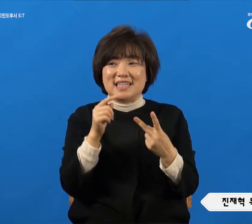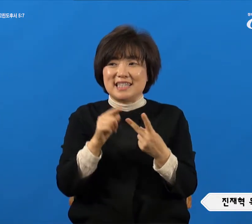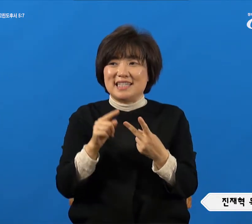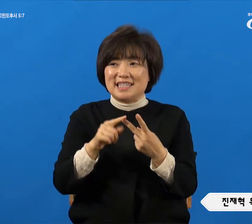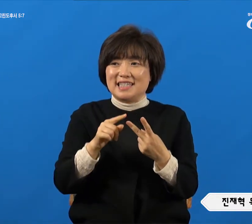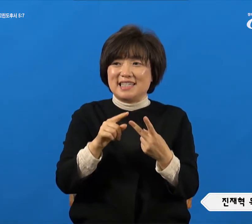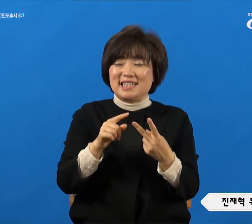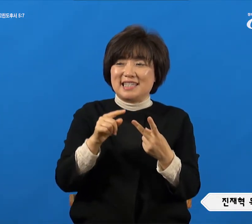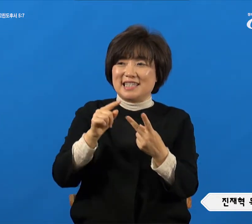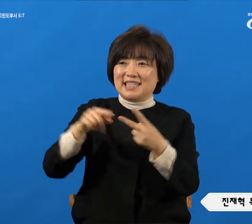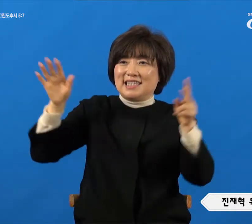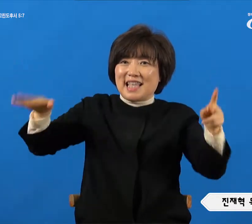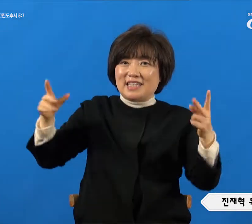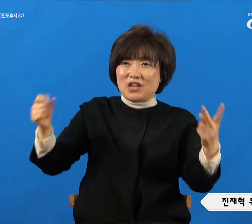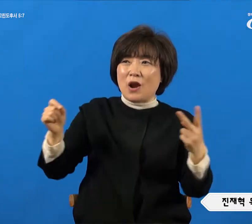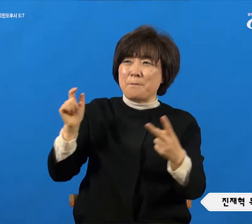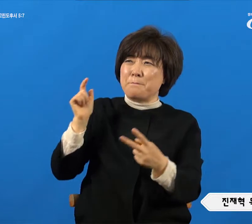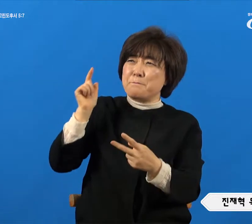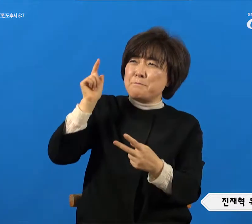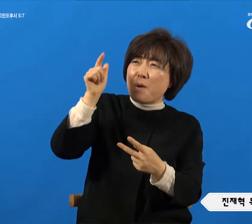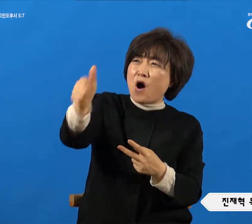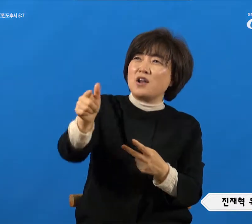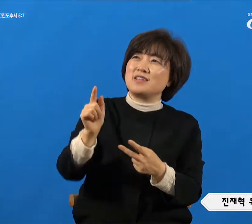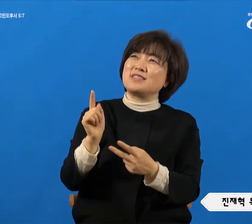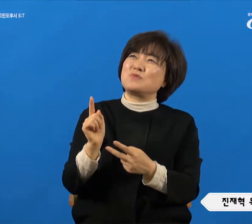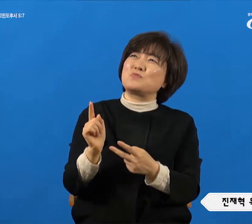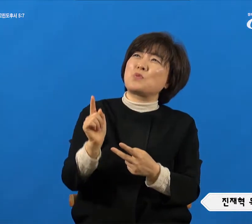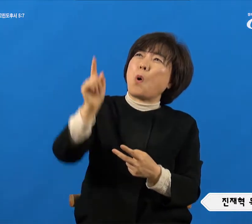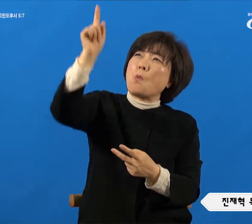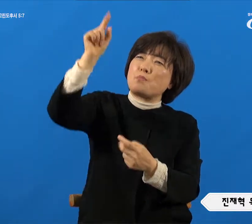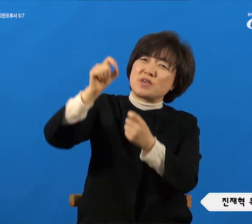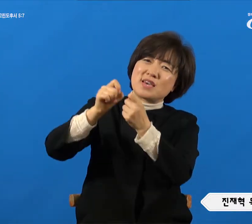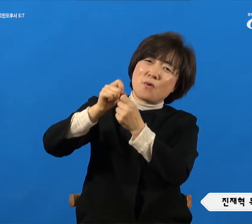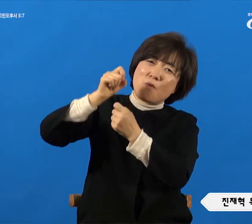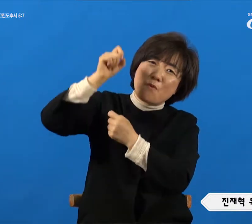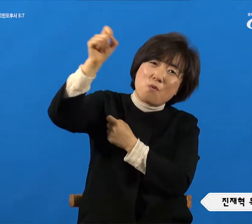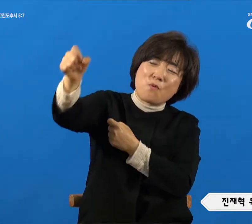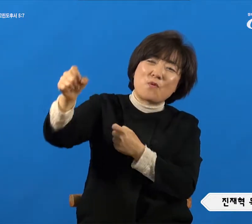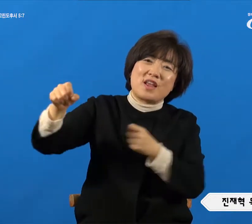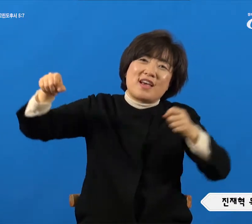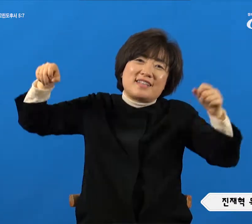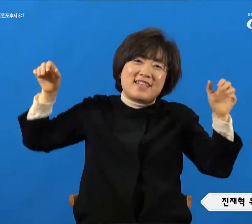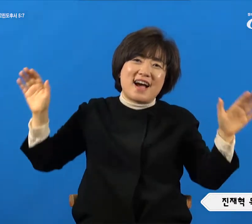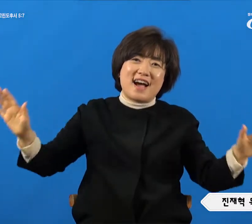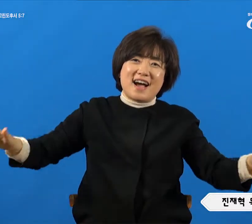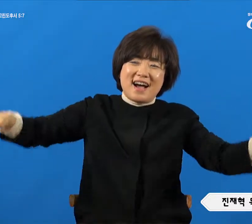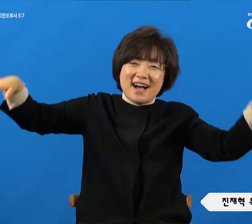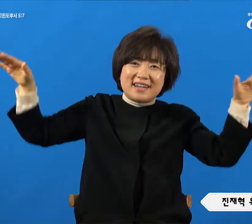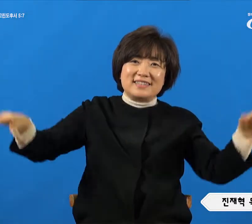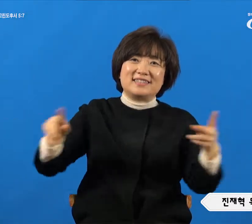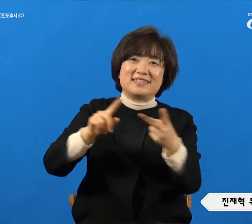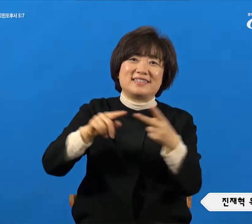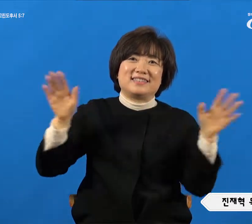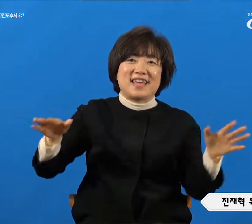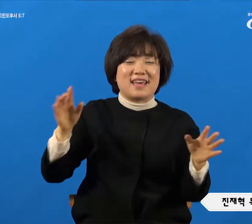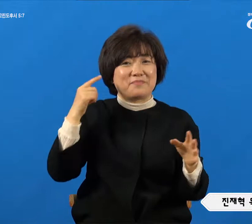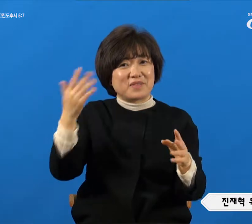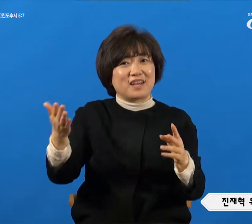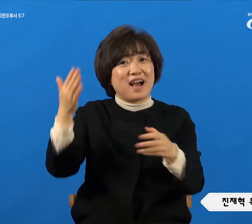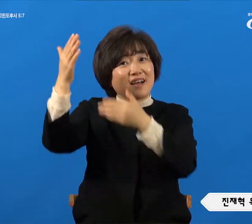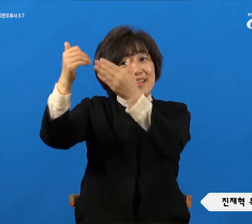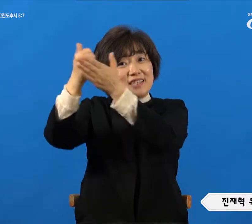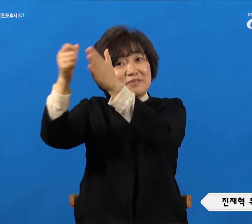이 알바트로스처럼 멀리 높이 오래 나는 하나님을 믿는